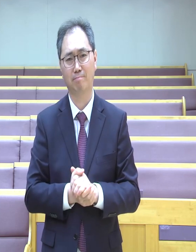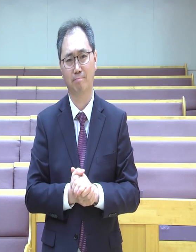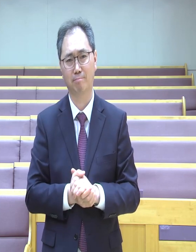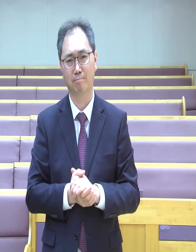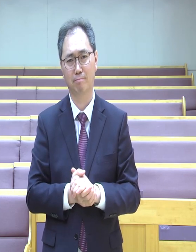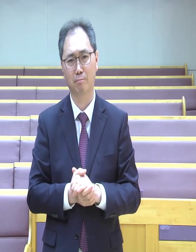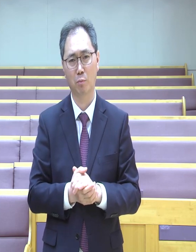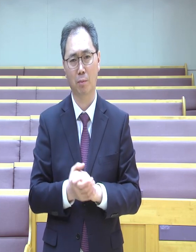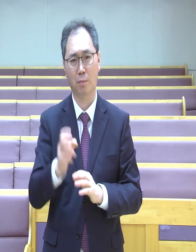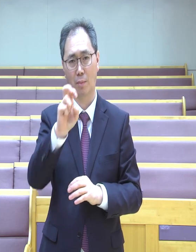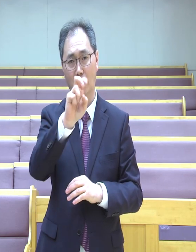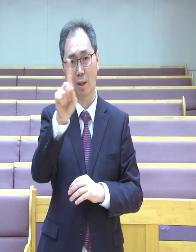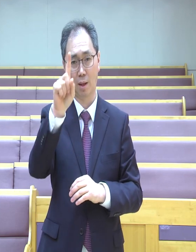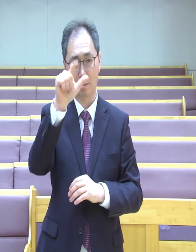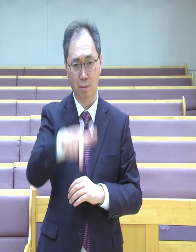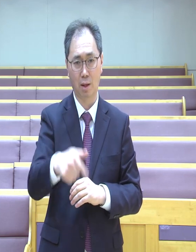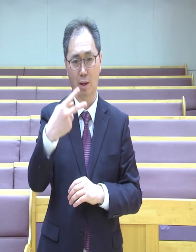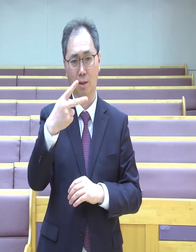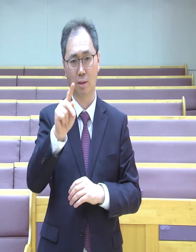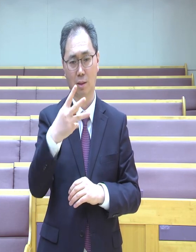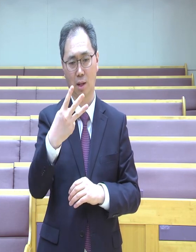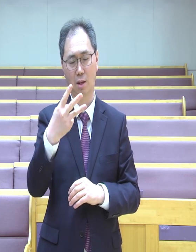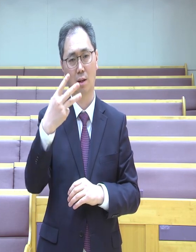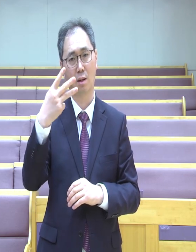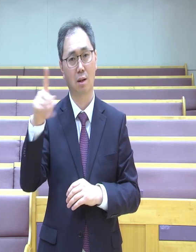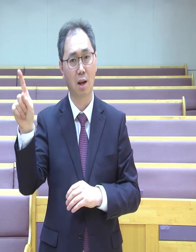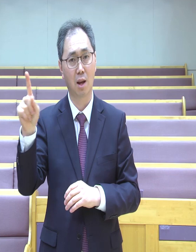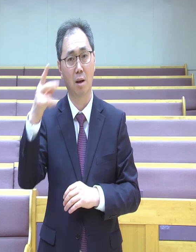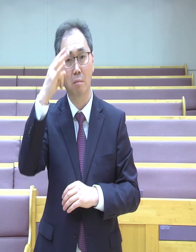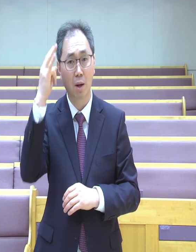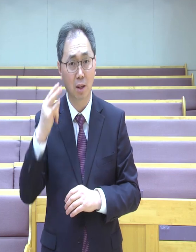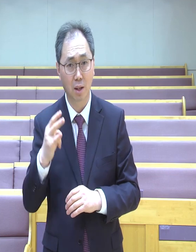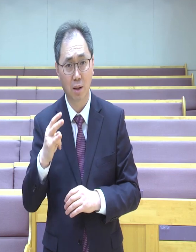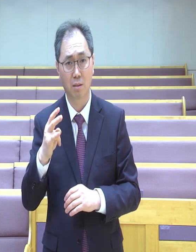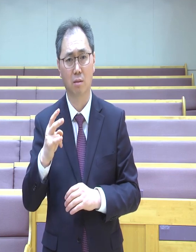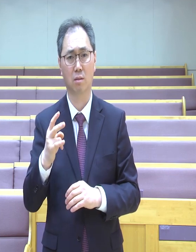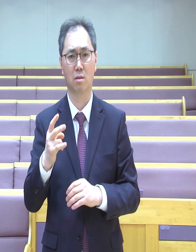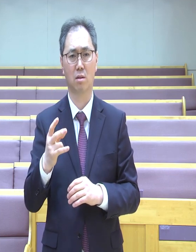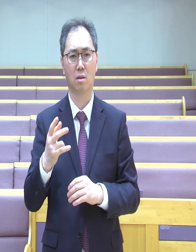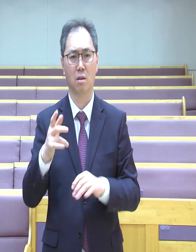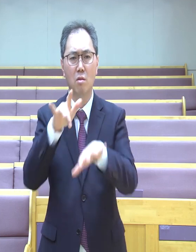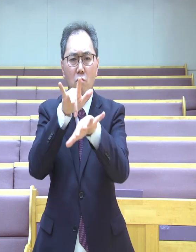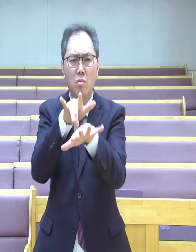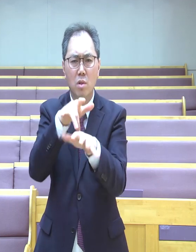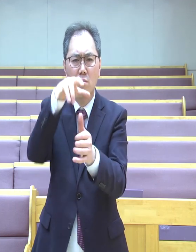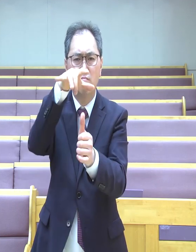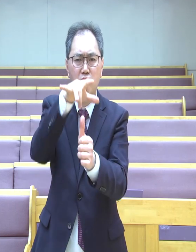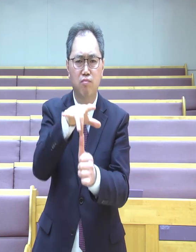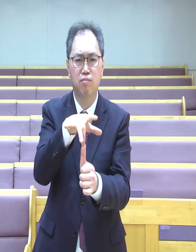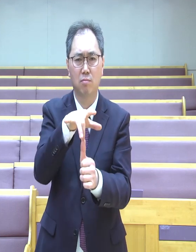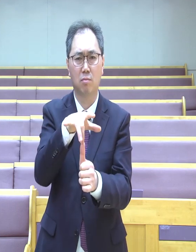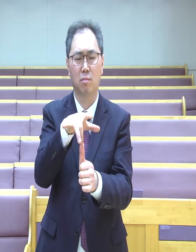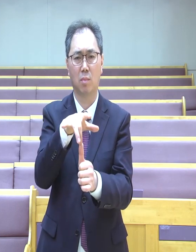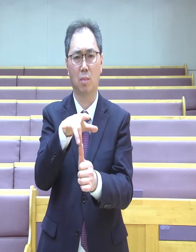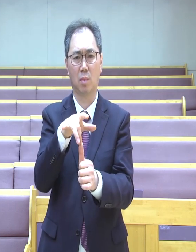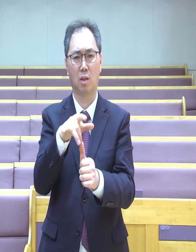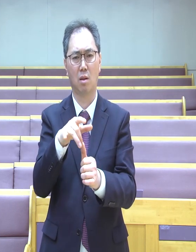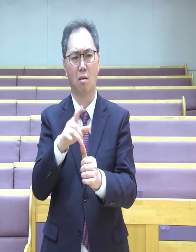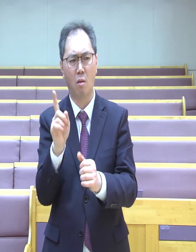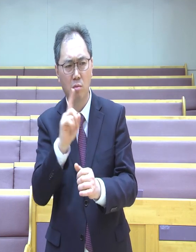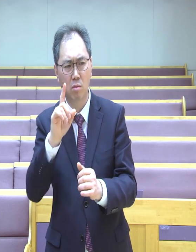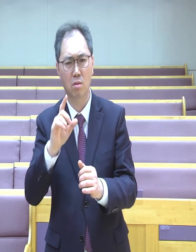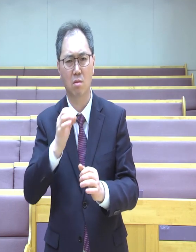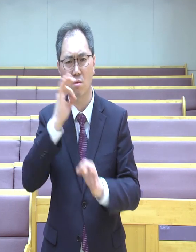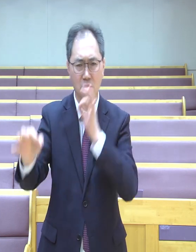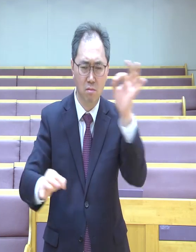막달라 마리아는 본래 7 귀신 들린 여자였습니다. 그는 넋을 잃고 아무 데서나 소리를 치고